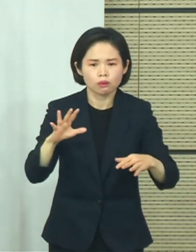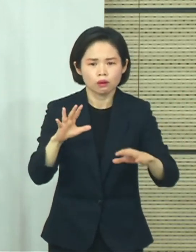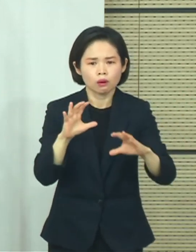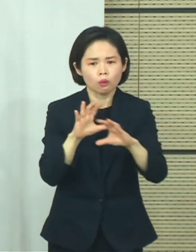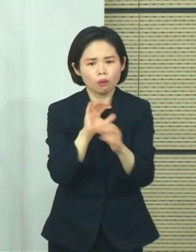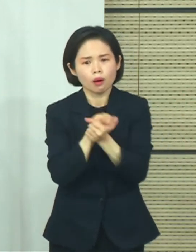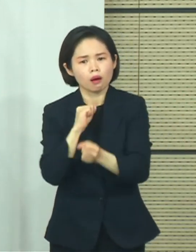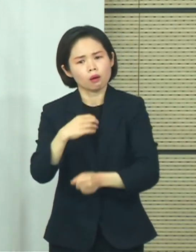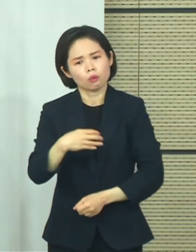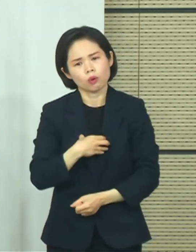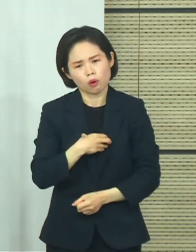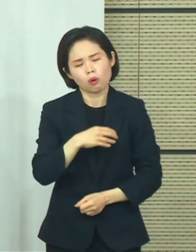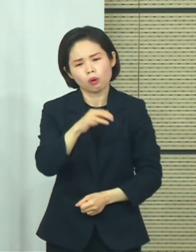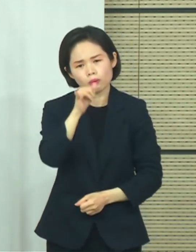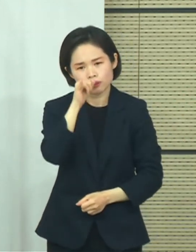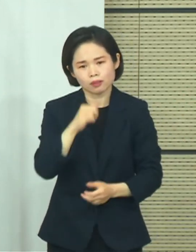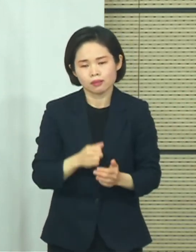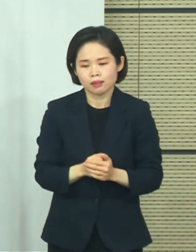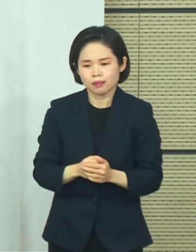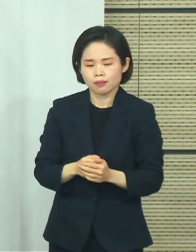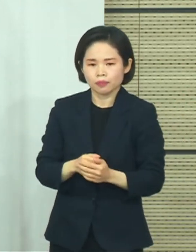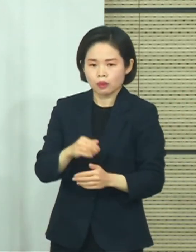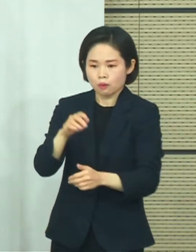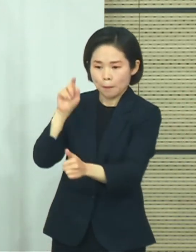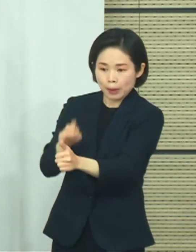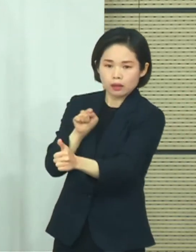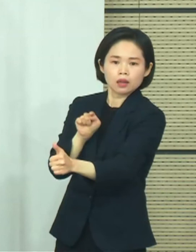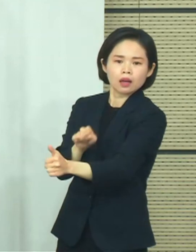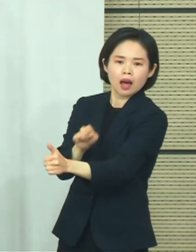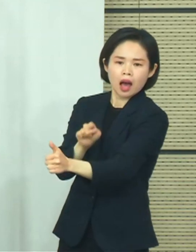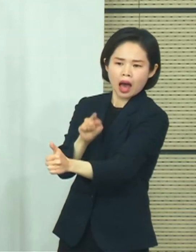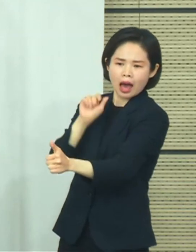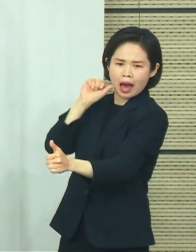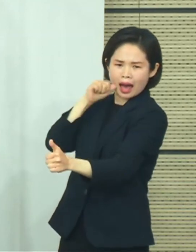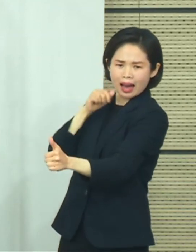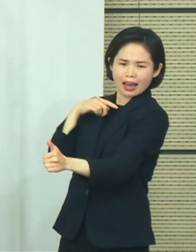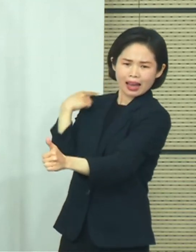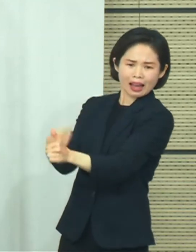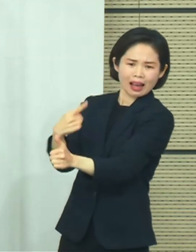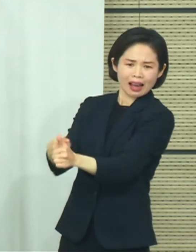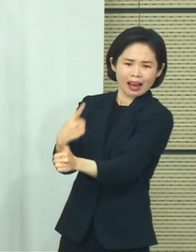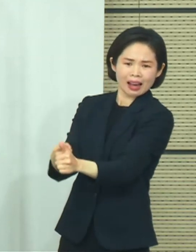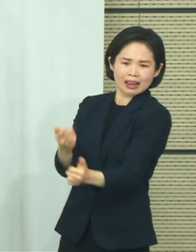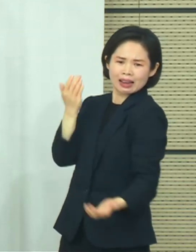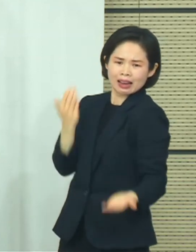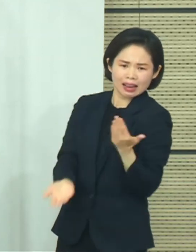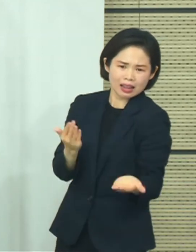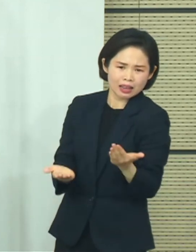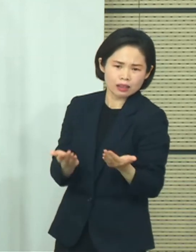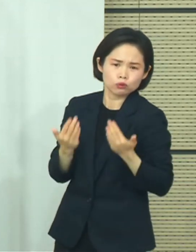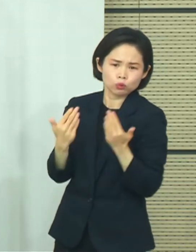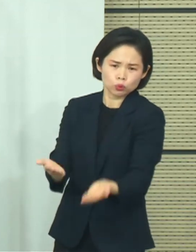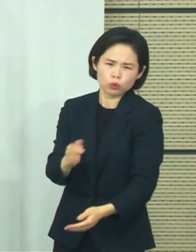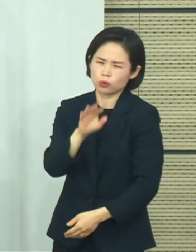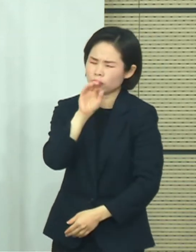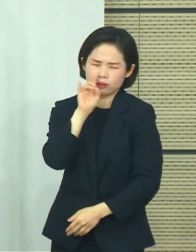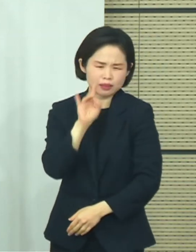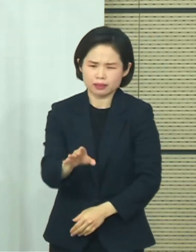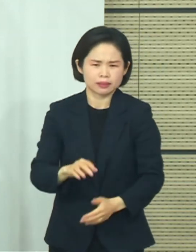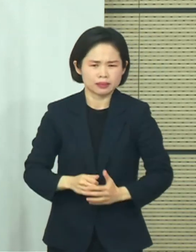코로나 일부의 확진 되 었다는 사실 자체만으로 이렇게 비난하거나 낙인을 찍어서 는 안 될 것입니다